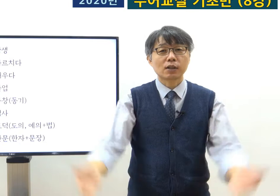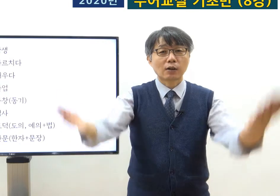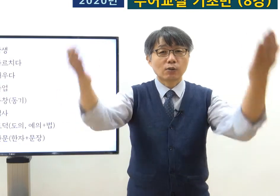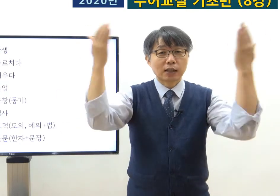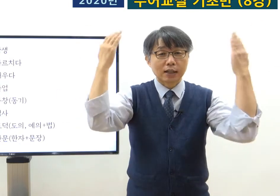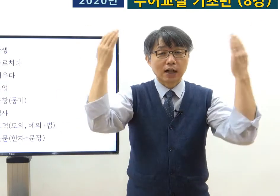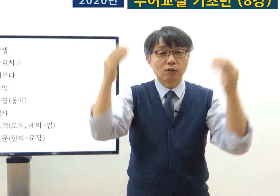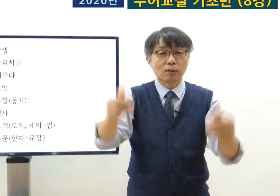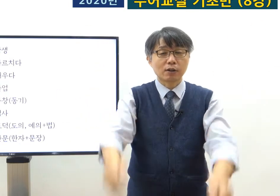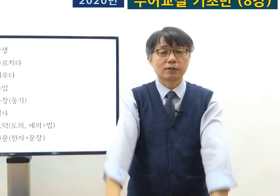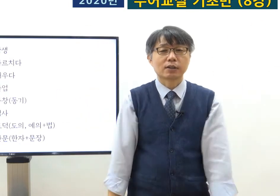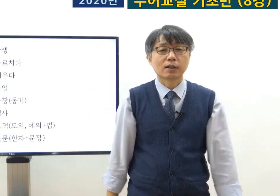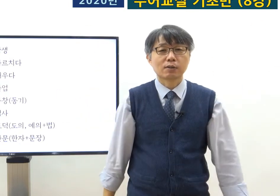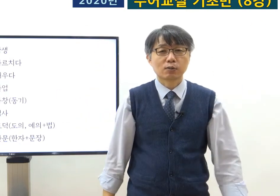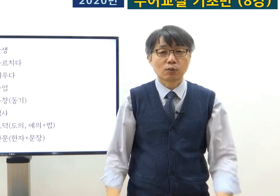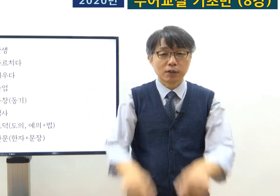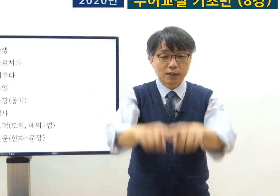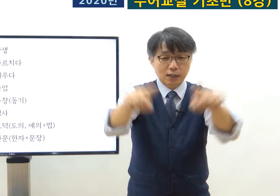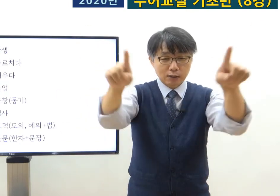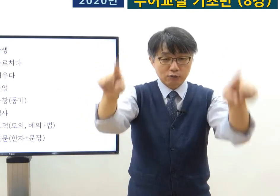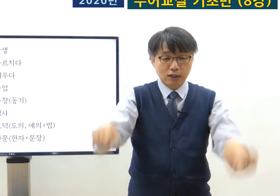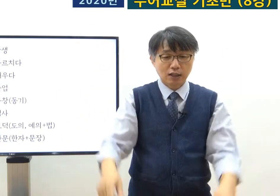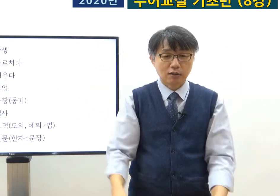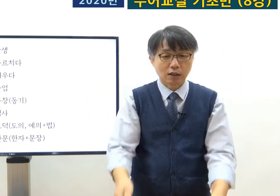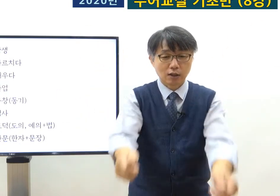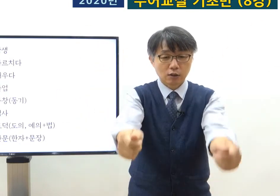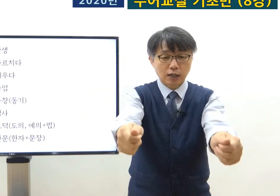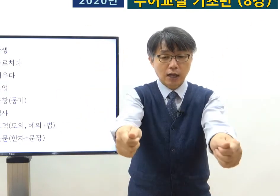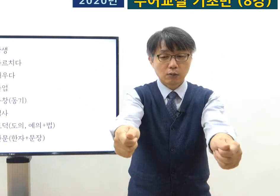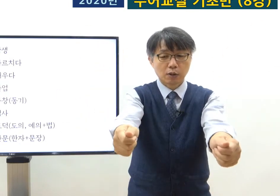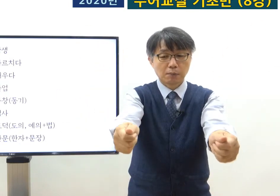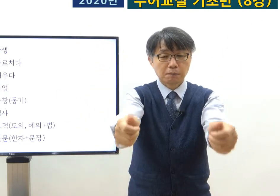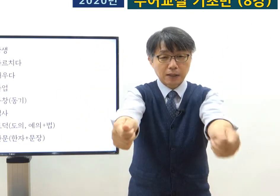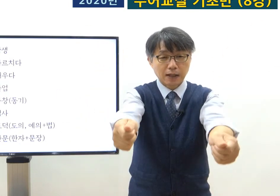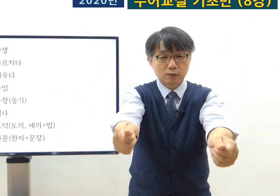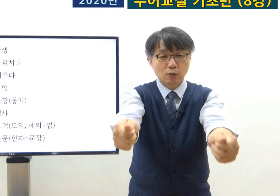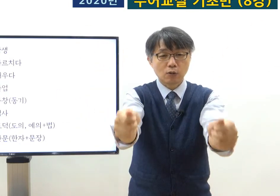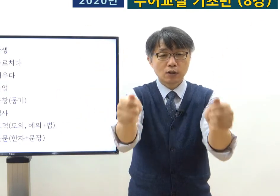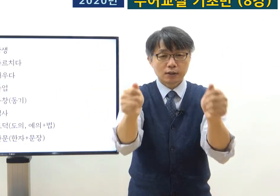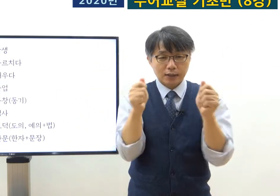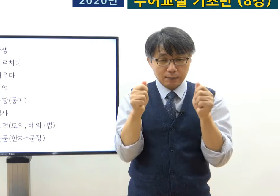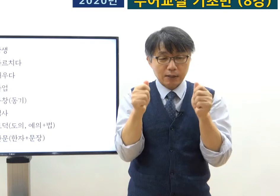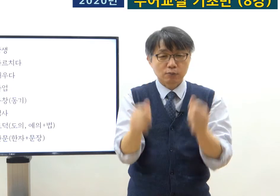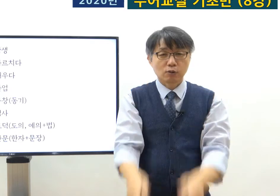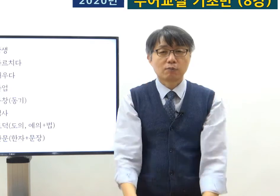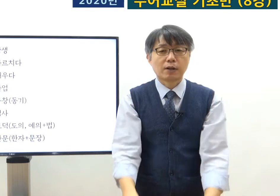학교로 가잖아요. 학교 가면 그다음에 이제 졸업장을 이렇게 딱 주시잖아요. 그러니까 자 이렇게 받아가지고 탁 받으면 졸업입니다.